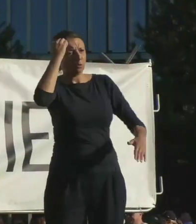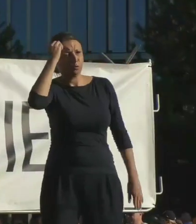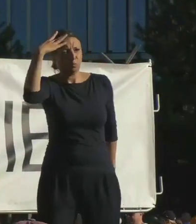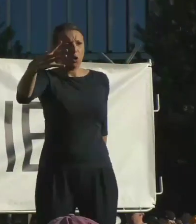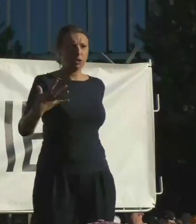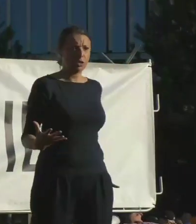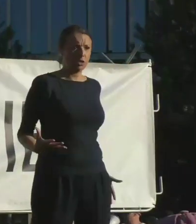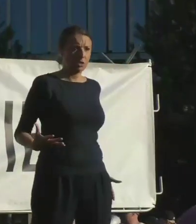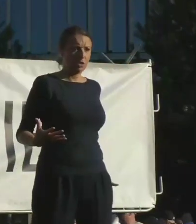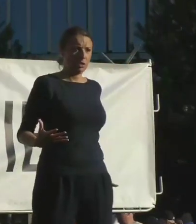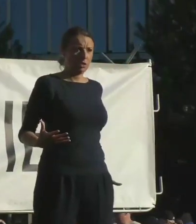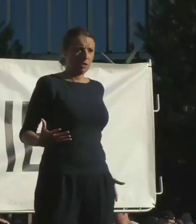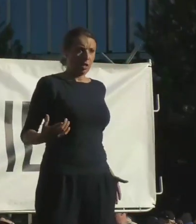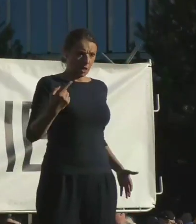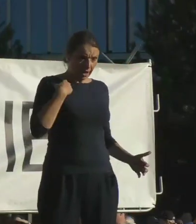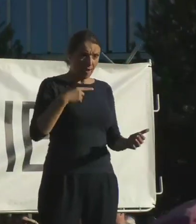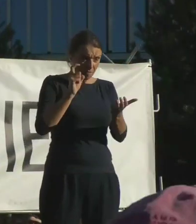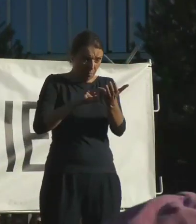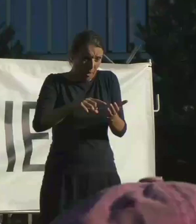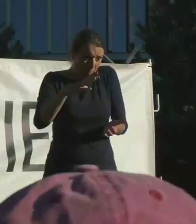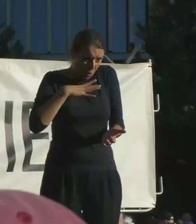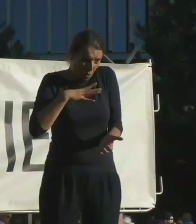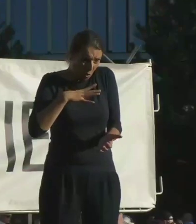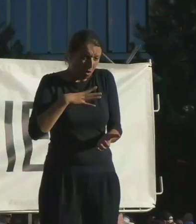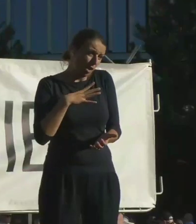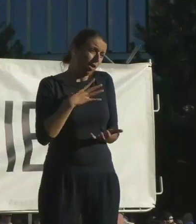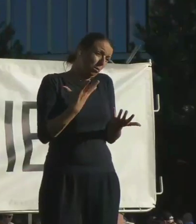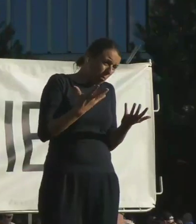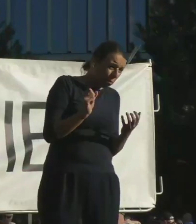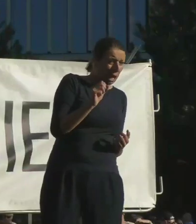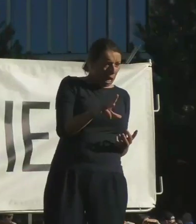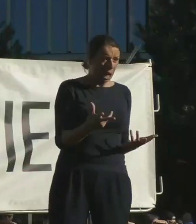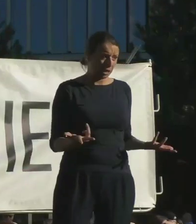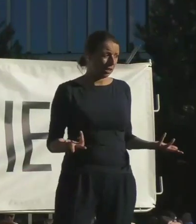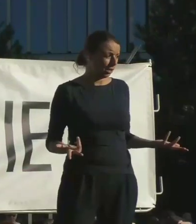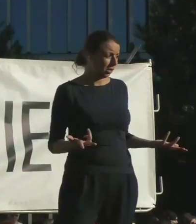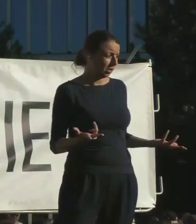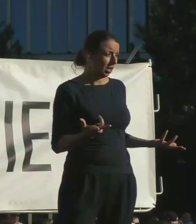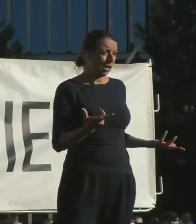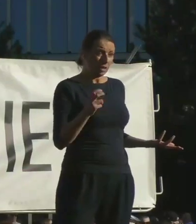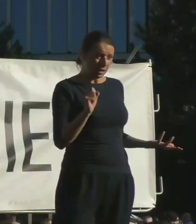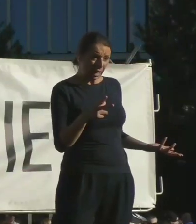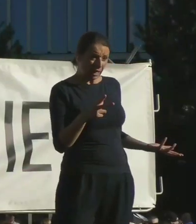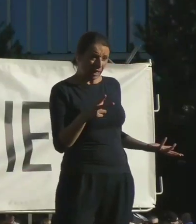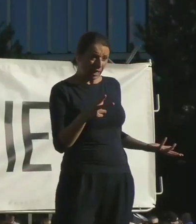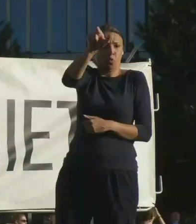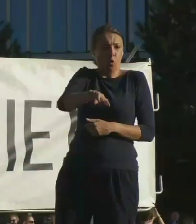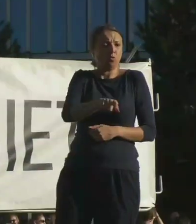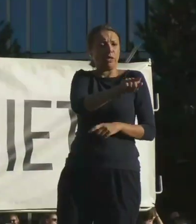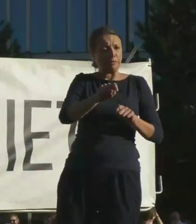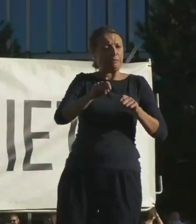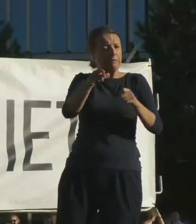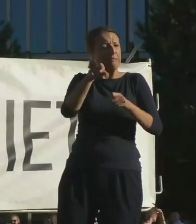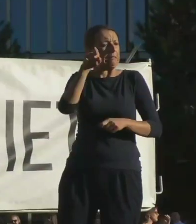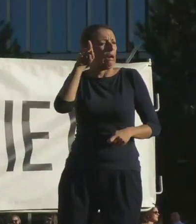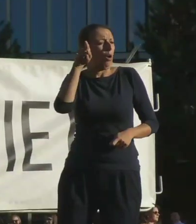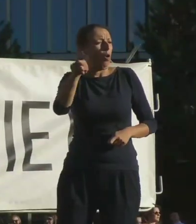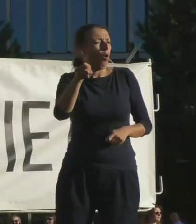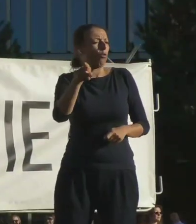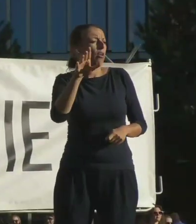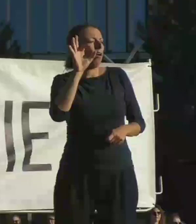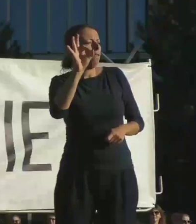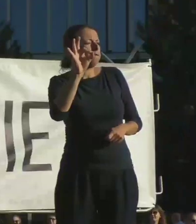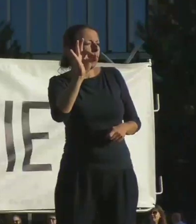mądrymi? Bynajmniej. Czy ja myślałam, zbywając się swojej